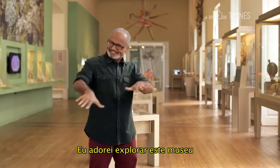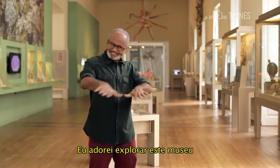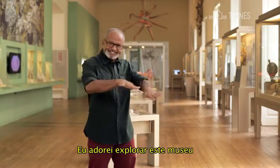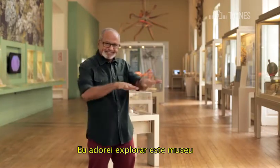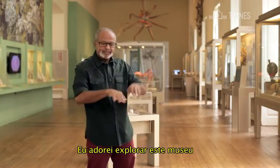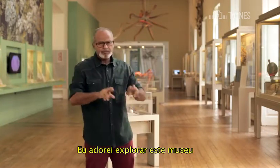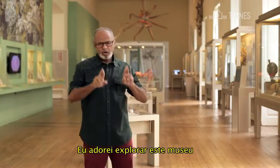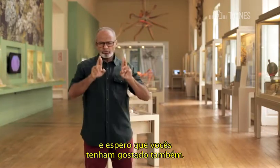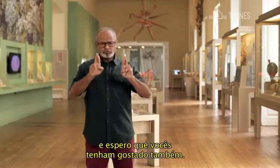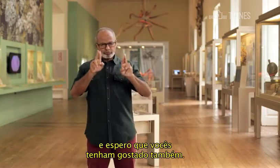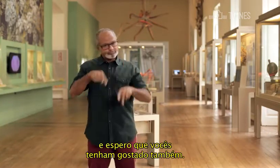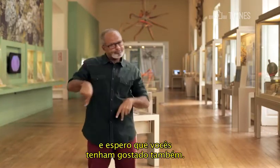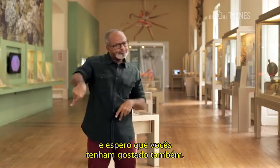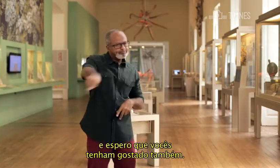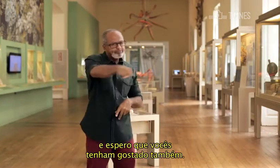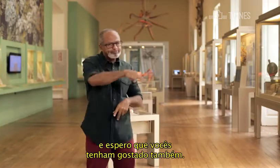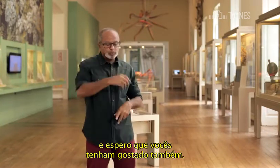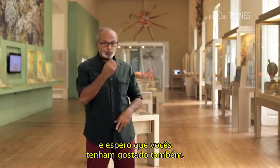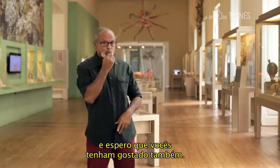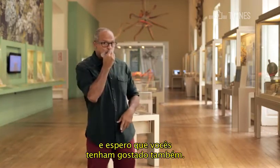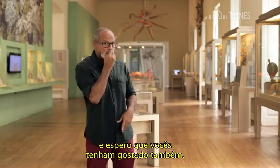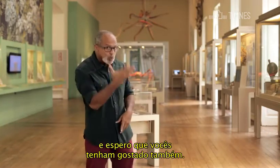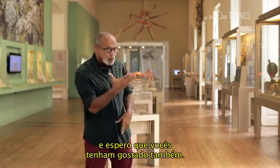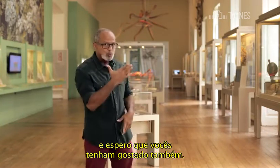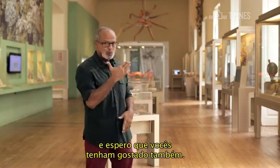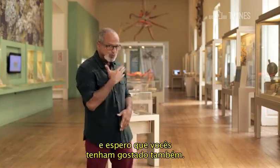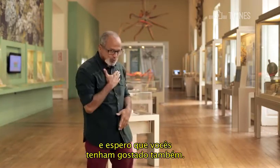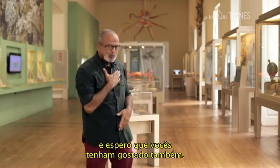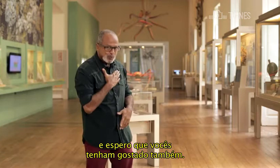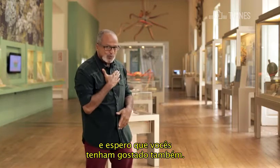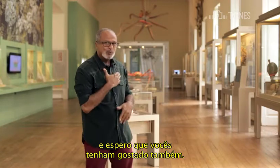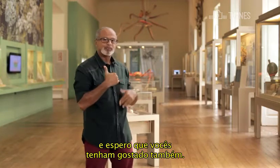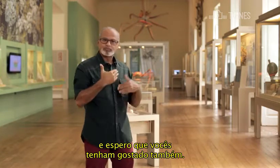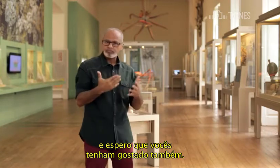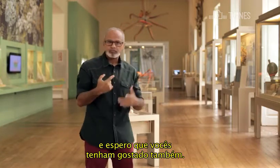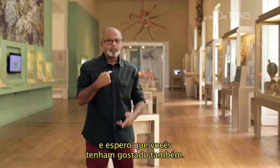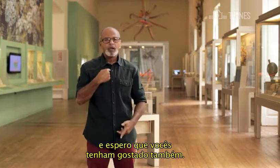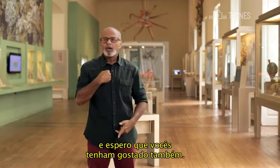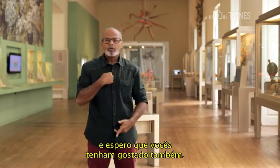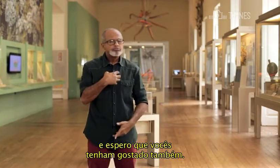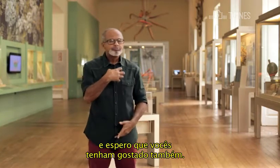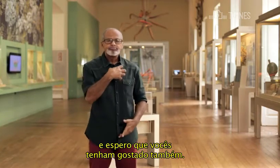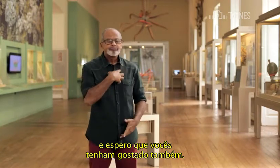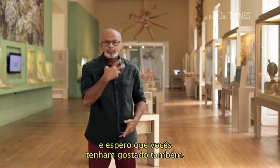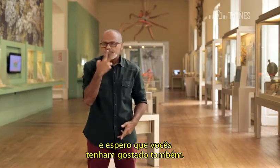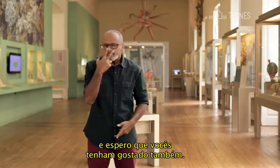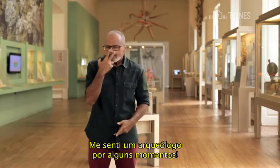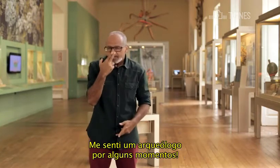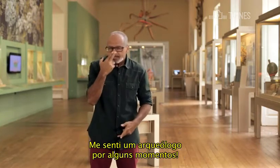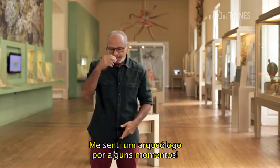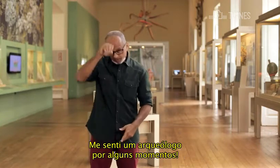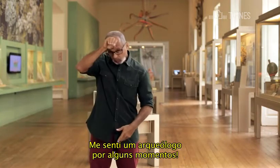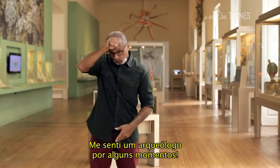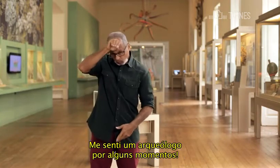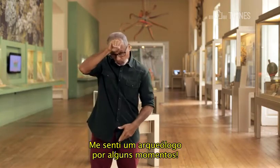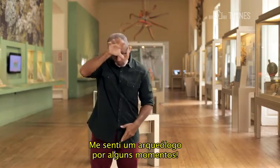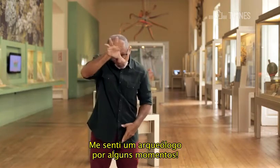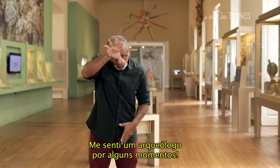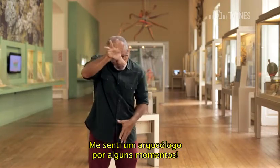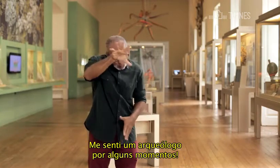E espero que vocês tenham gostado também. Me senti um arqueólogo